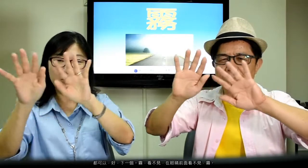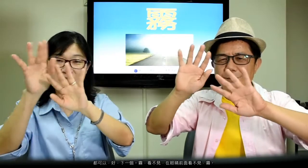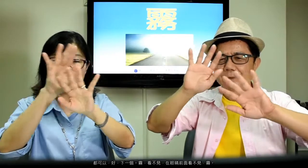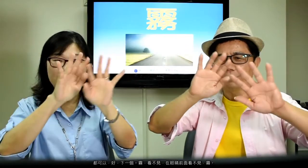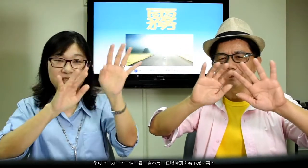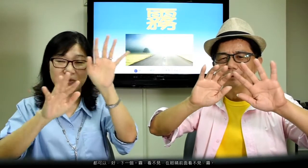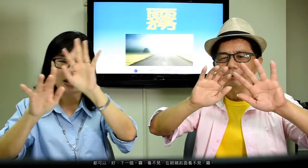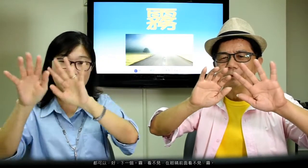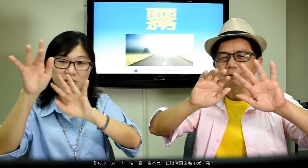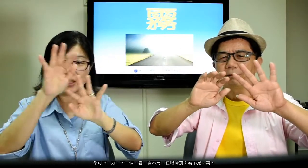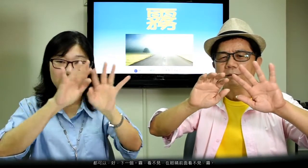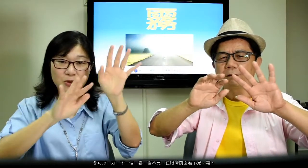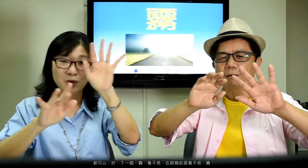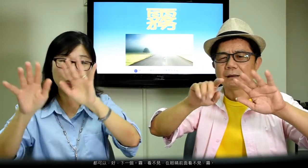在眼睛前面看不见雾。